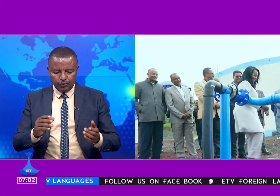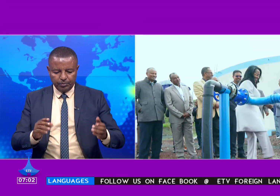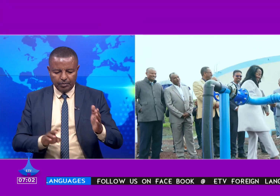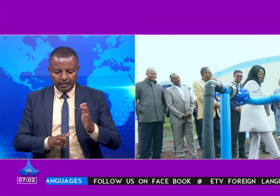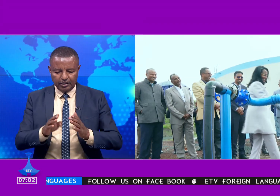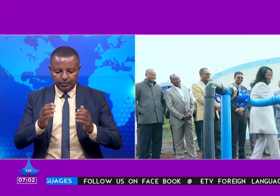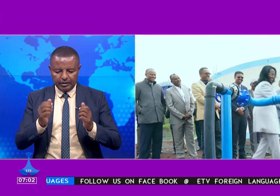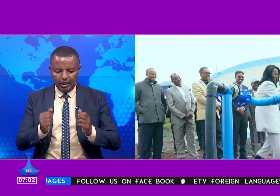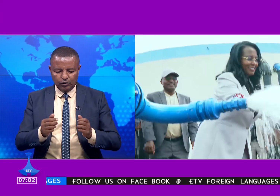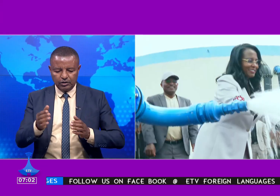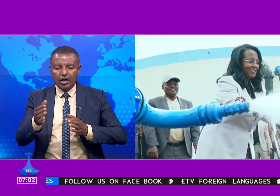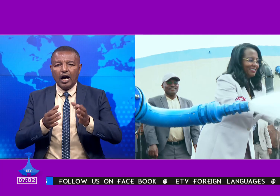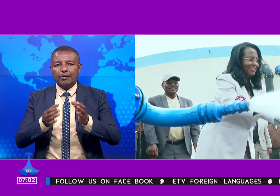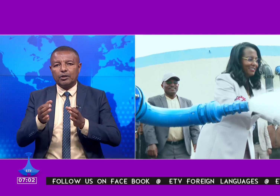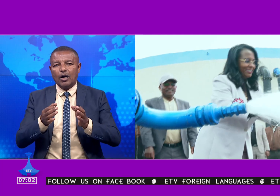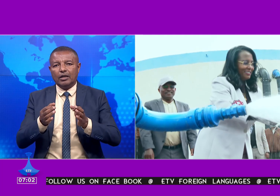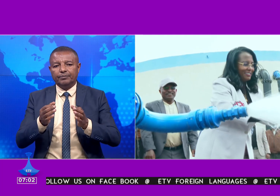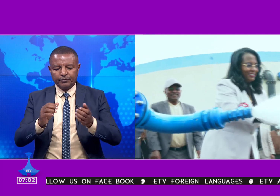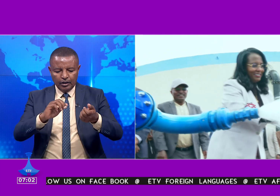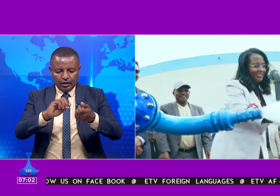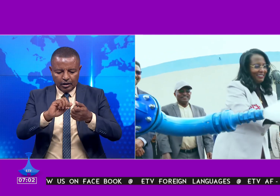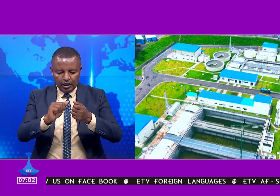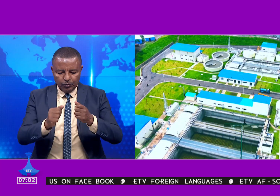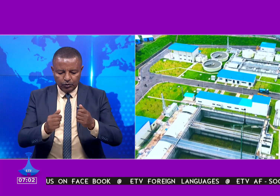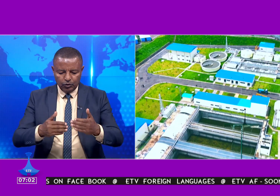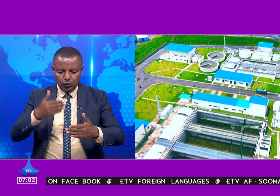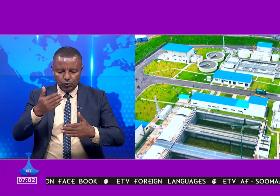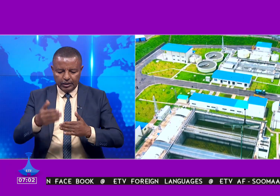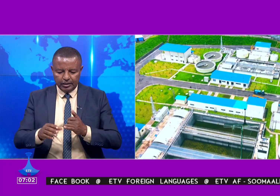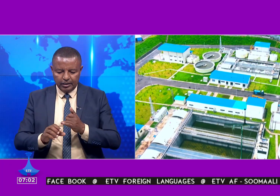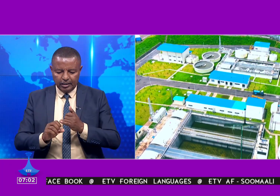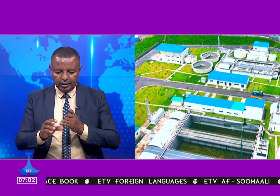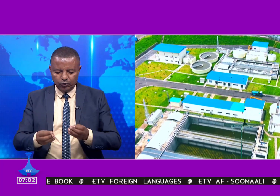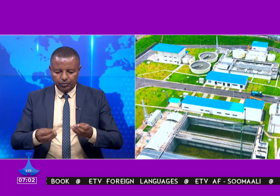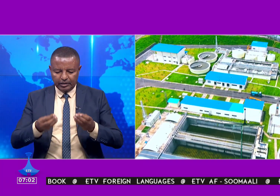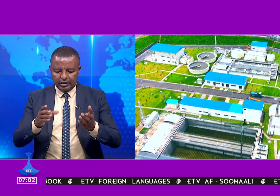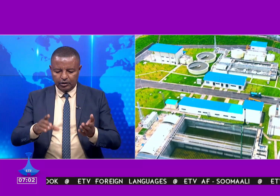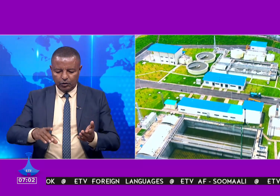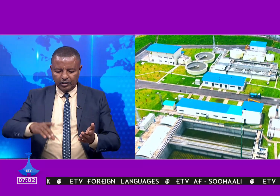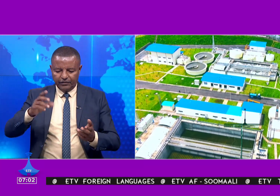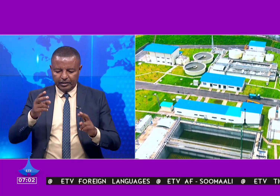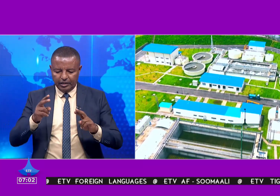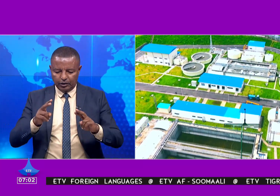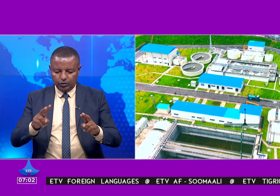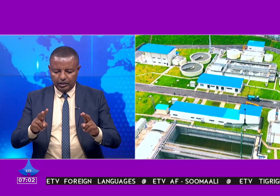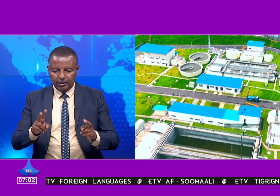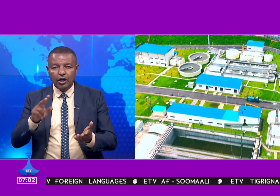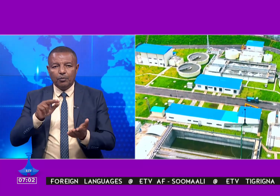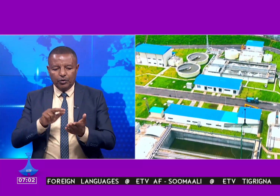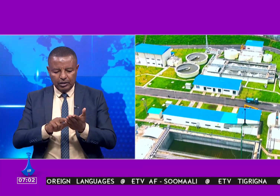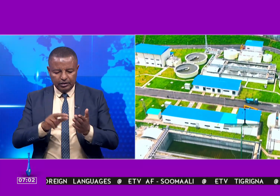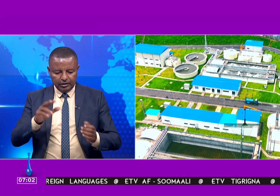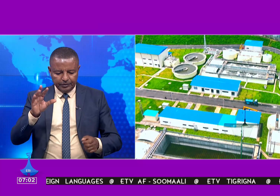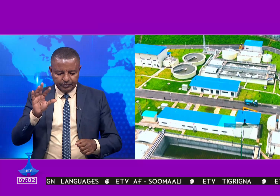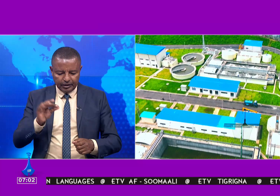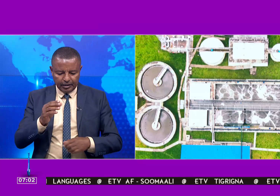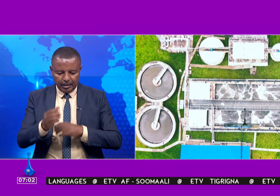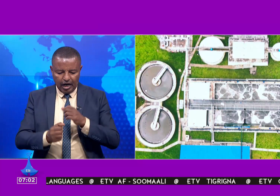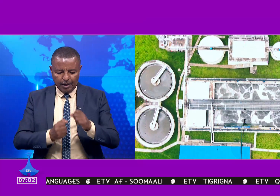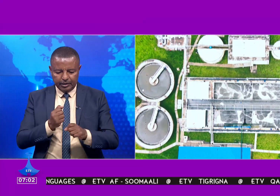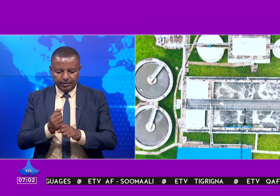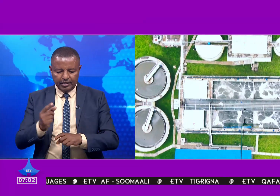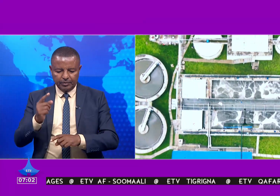ክዩብ ማሳደግ መቻሉን አብራርተዋል። ከለውጡ ወዲህ ለዘርፉ በተሰጠው ከፍተኛ ትኩረት